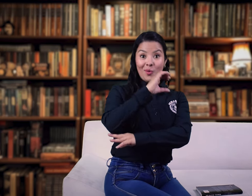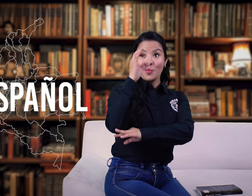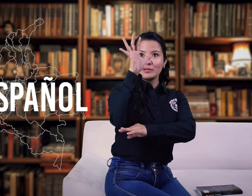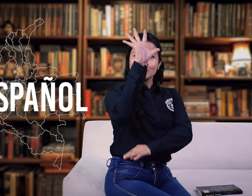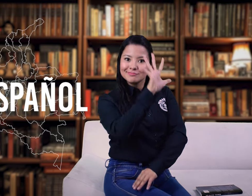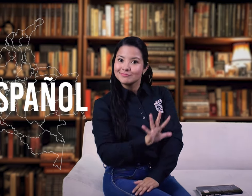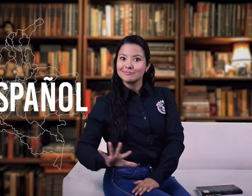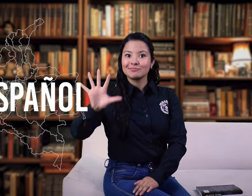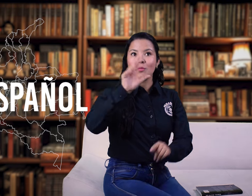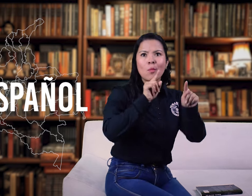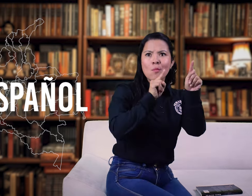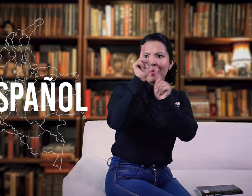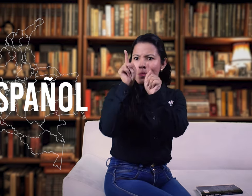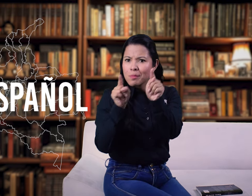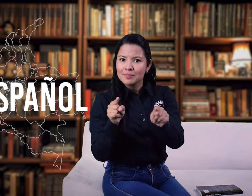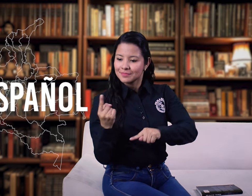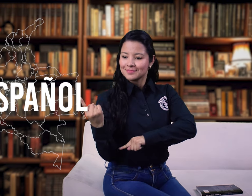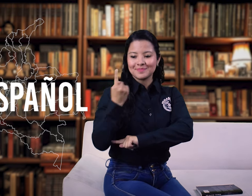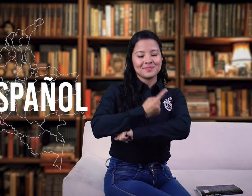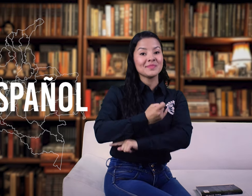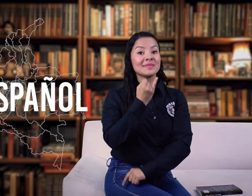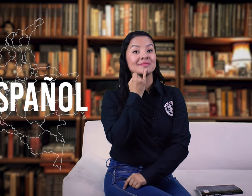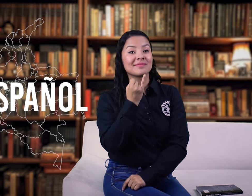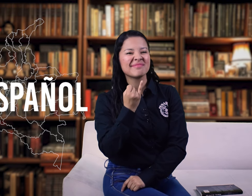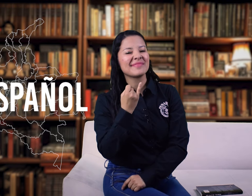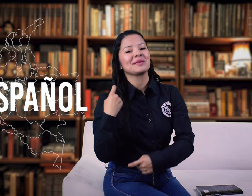En Colombia, el español es el idioma oficial.